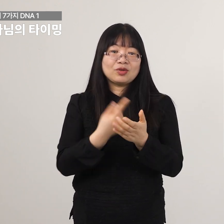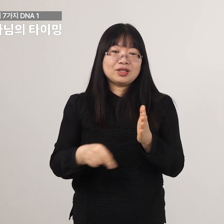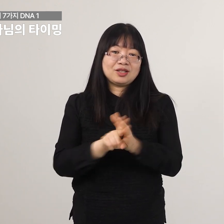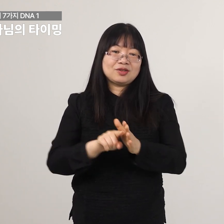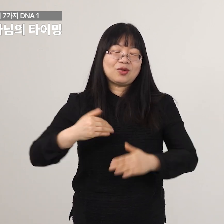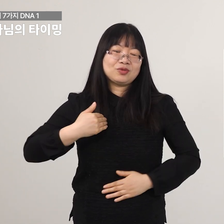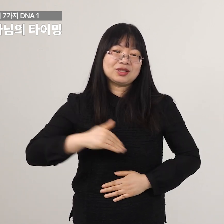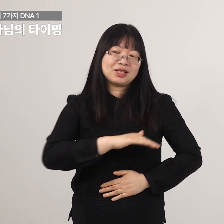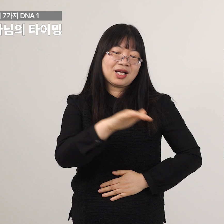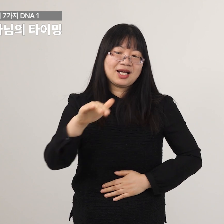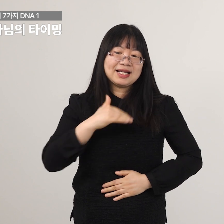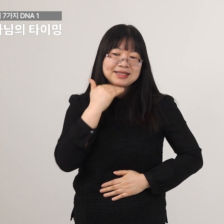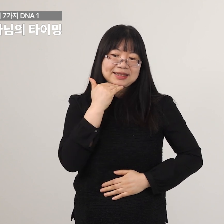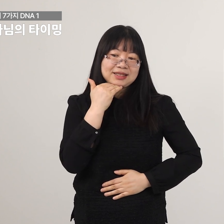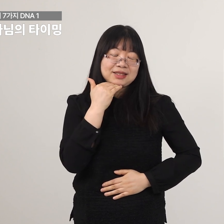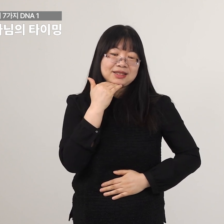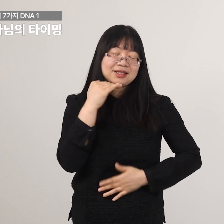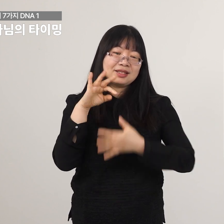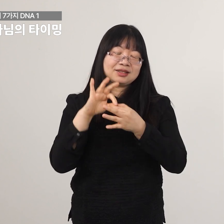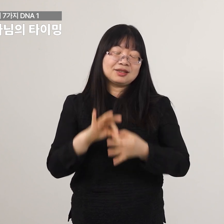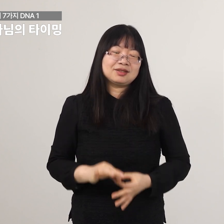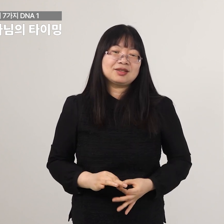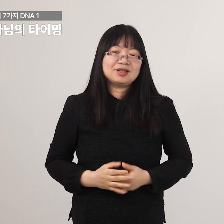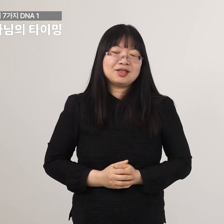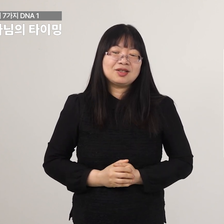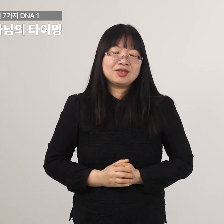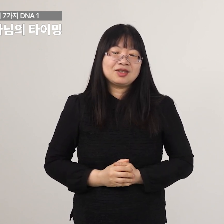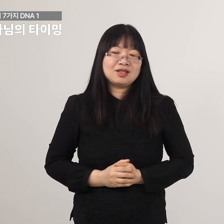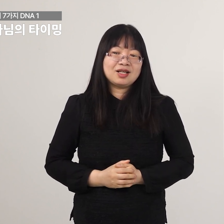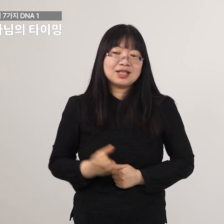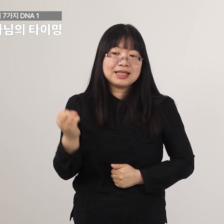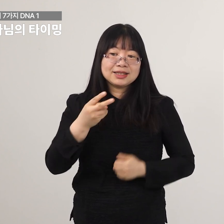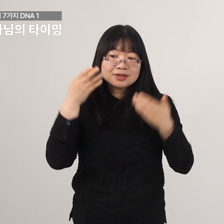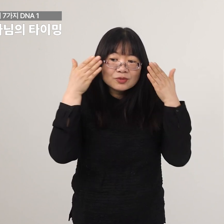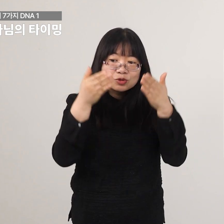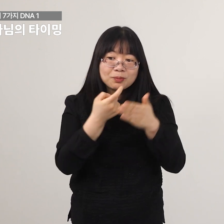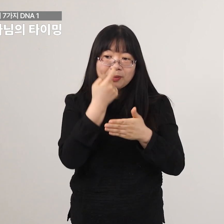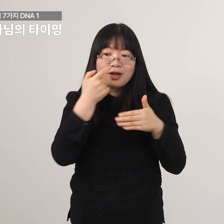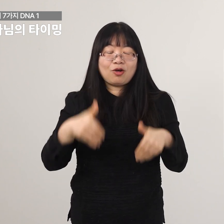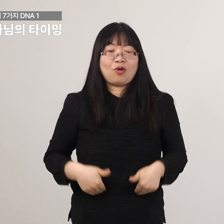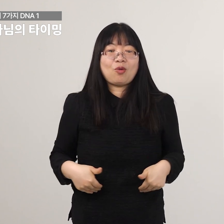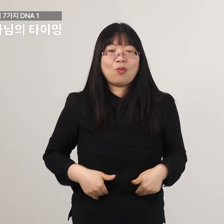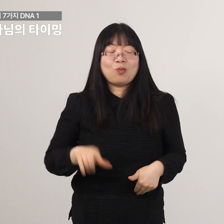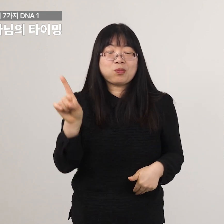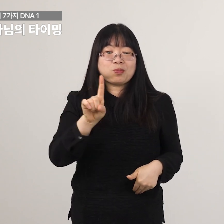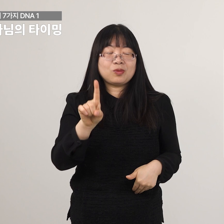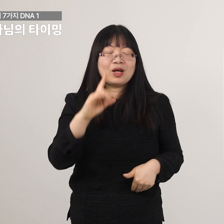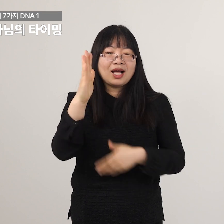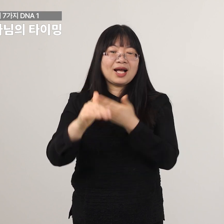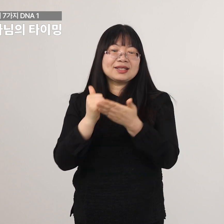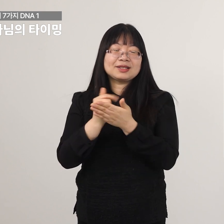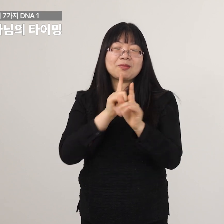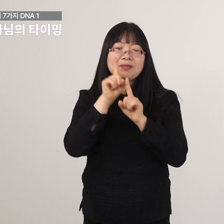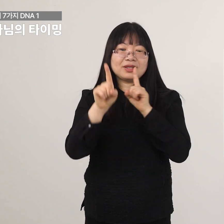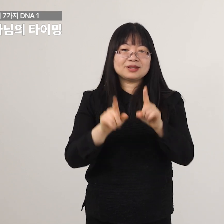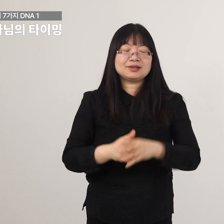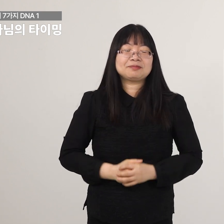우리가 기다리면서 뭘 다시 집중적으로 배워야 될까요? 하나님의